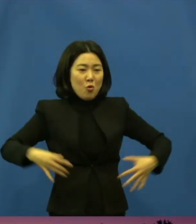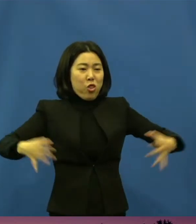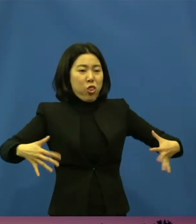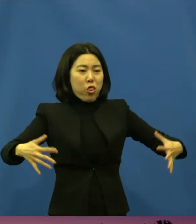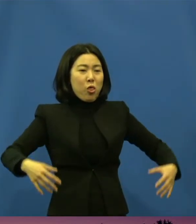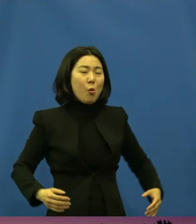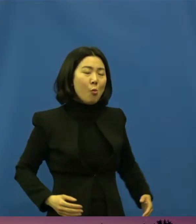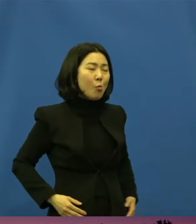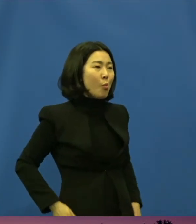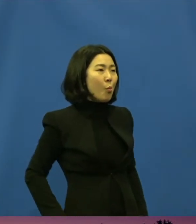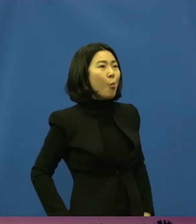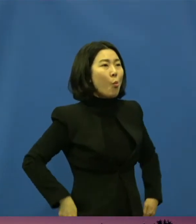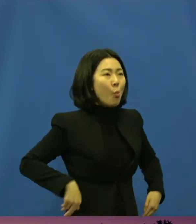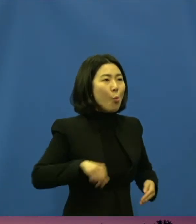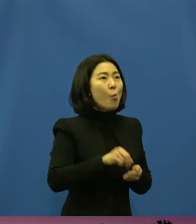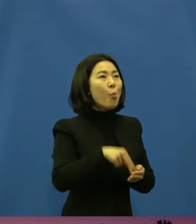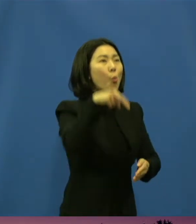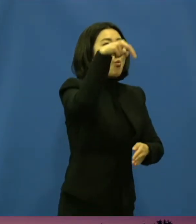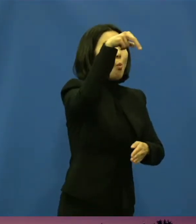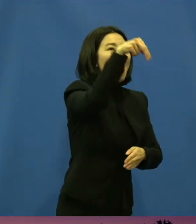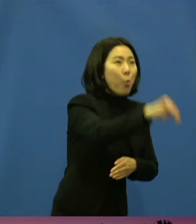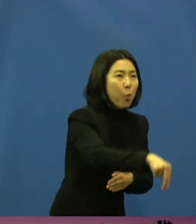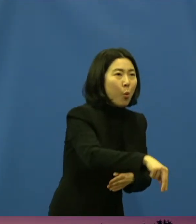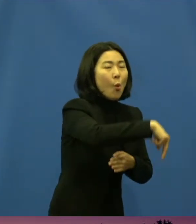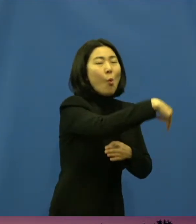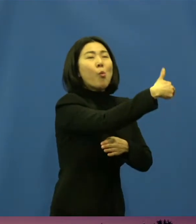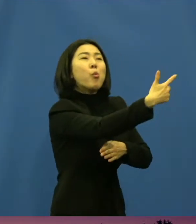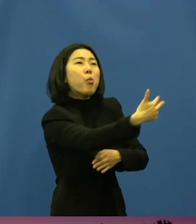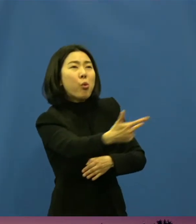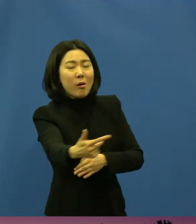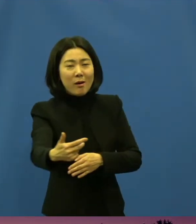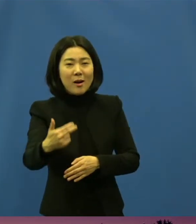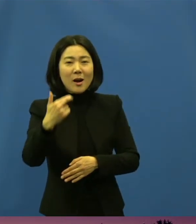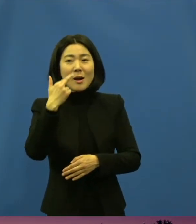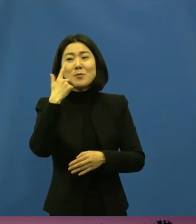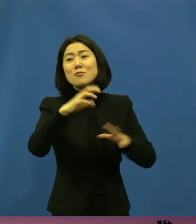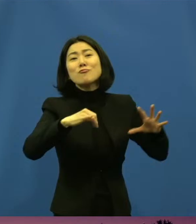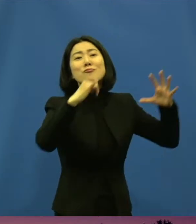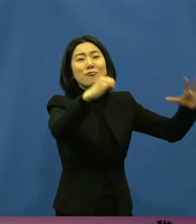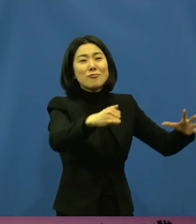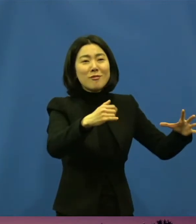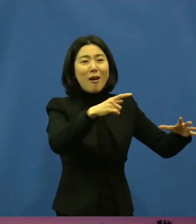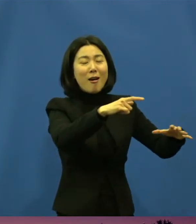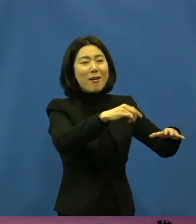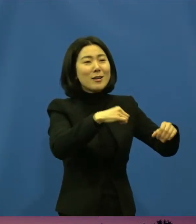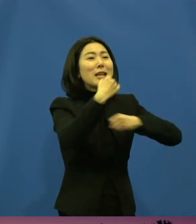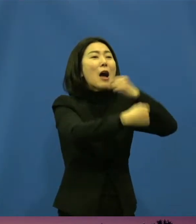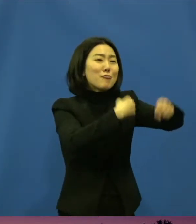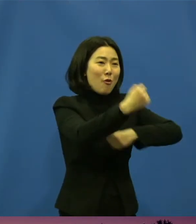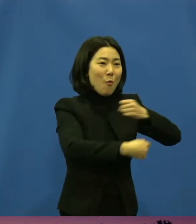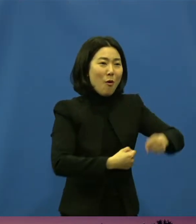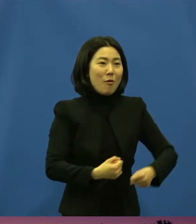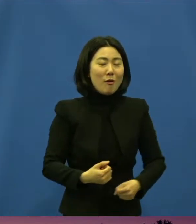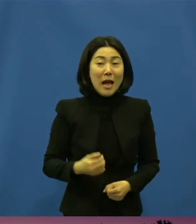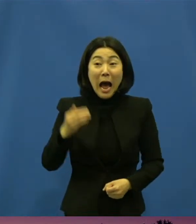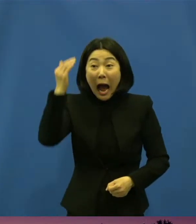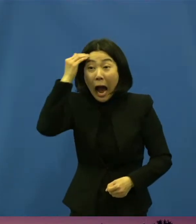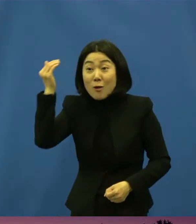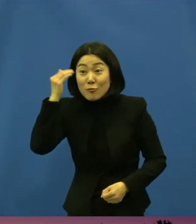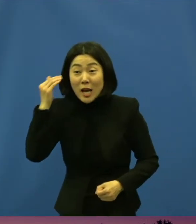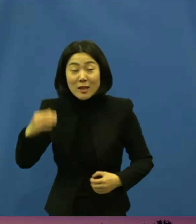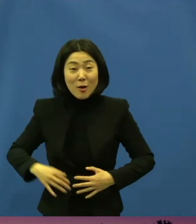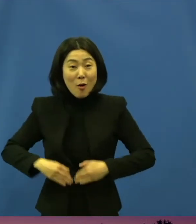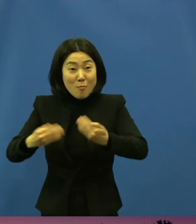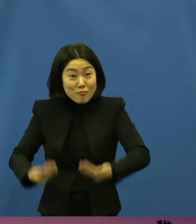why? 뭐가 문제예요? 내가 하는데 뭐가 문제예요? 우리 비교할 게 뭐 있어요, 여러분? 그죠?